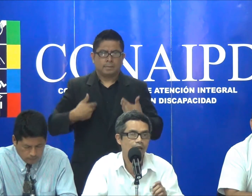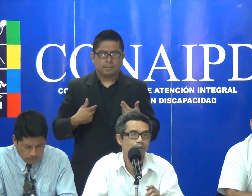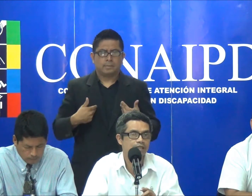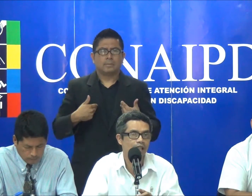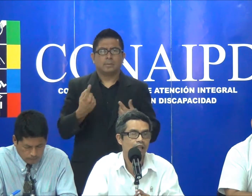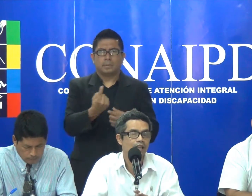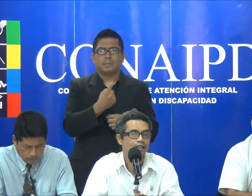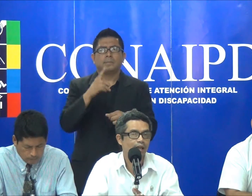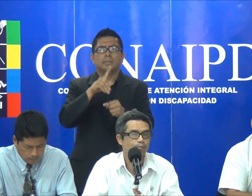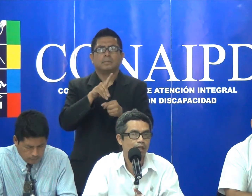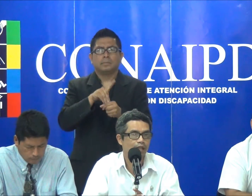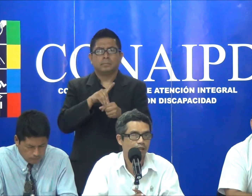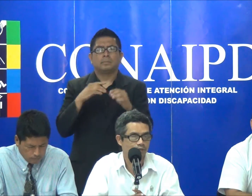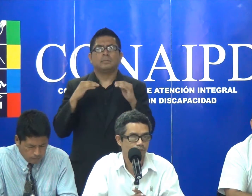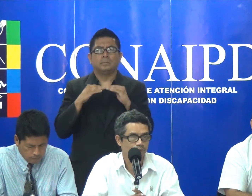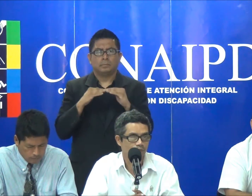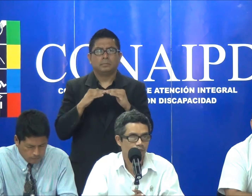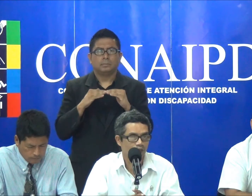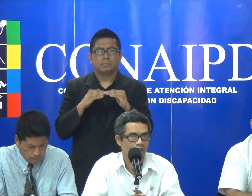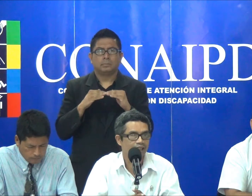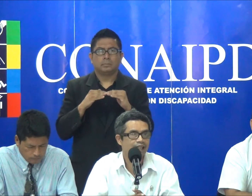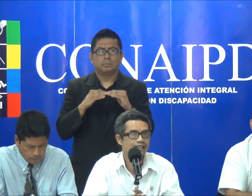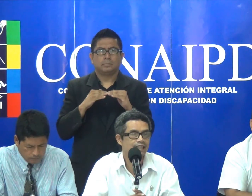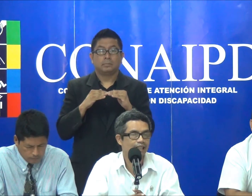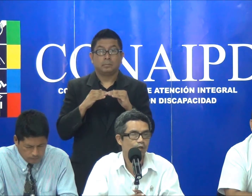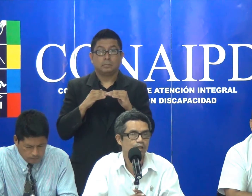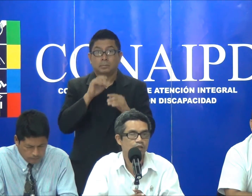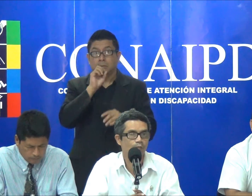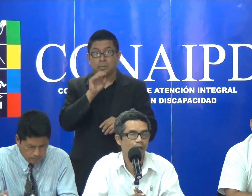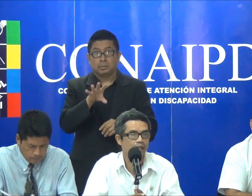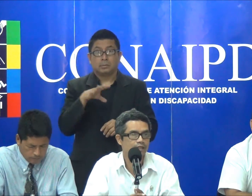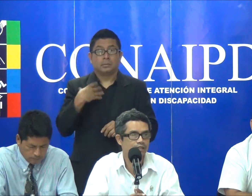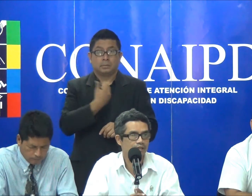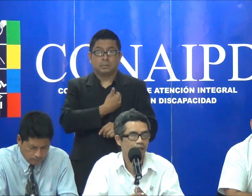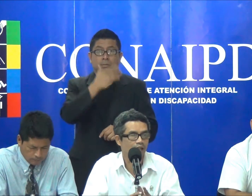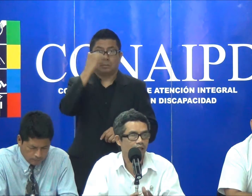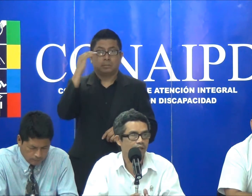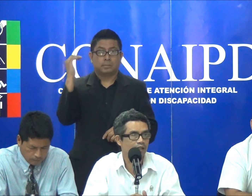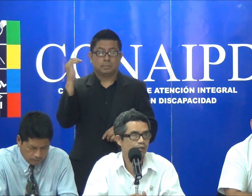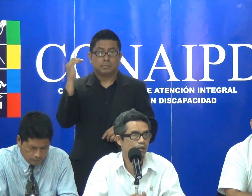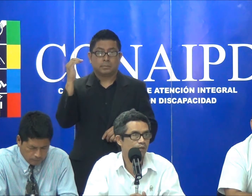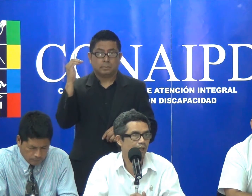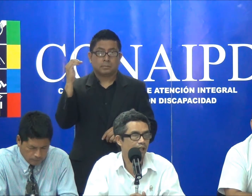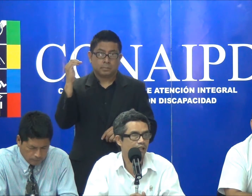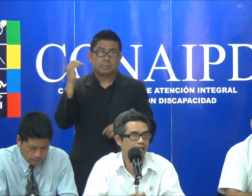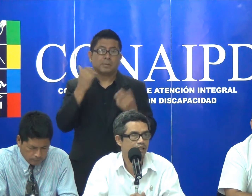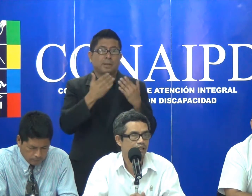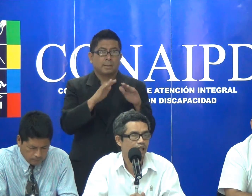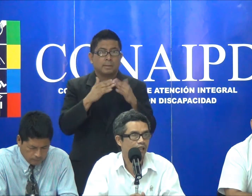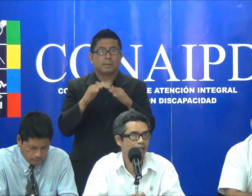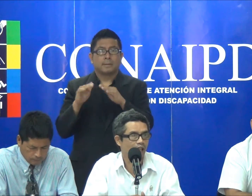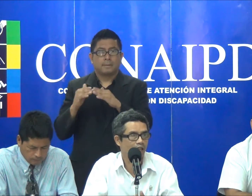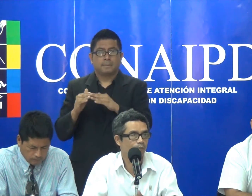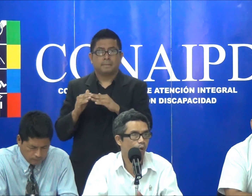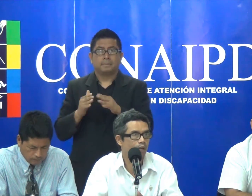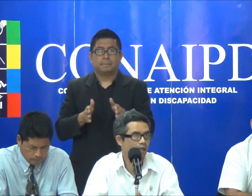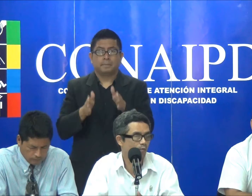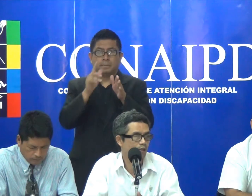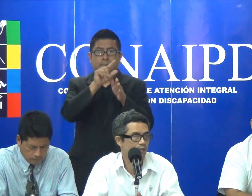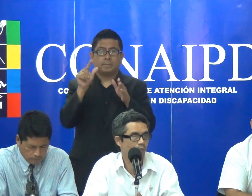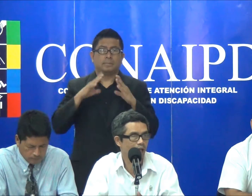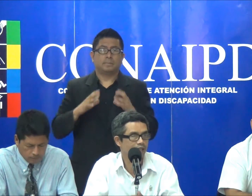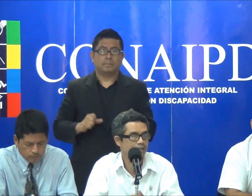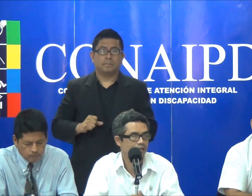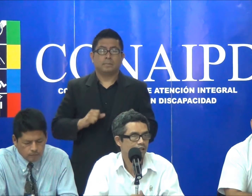con Discapacidad también dice que nuestro país, a través de sus diferentes entidades